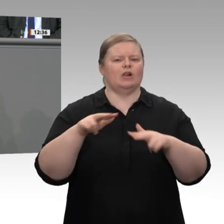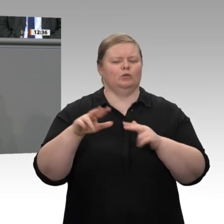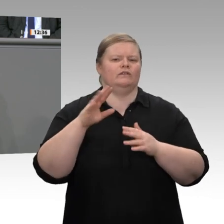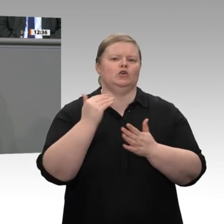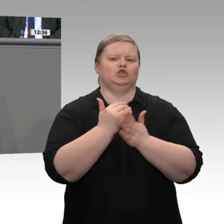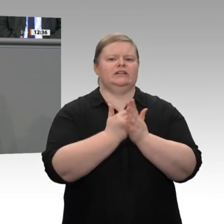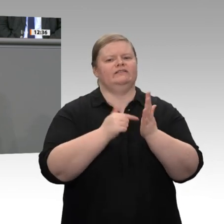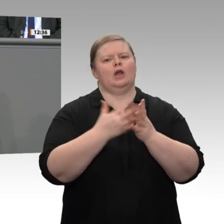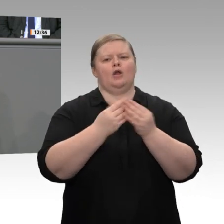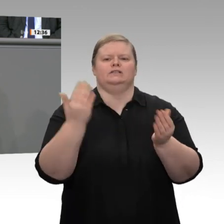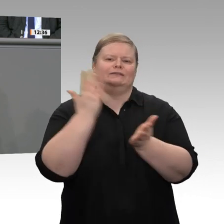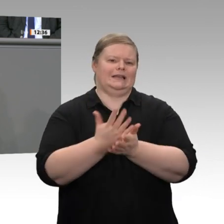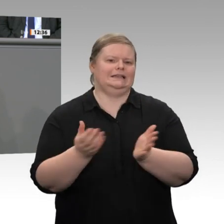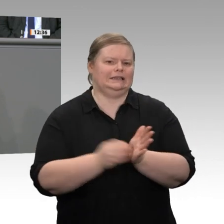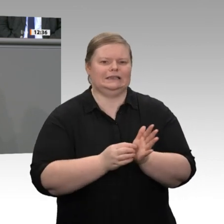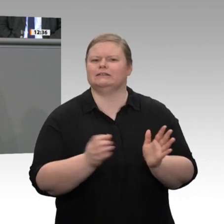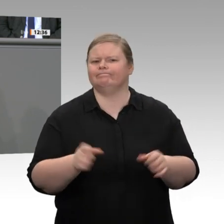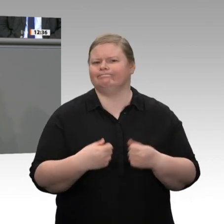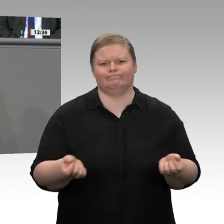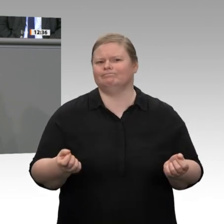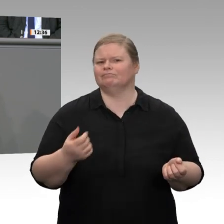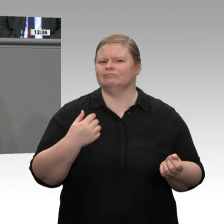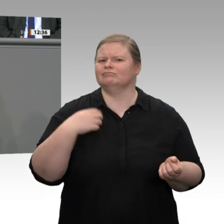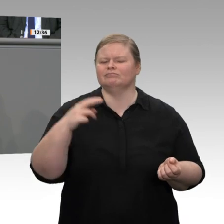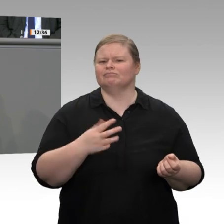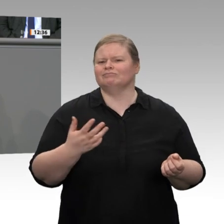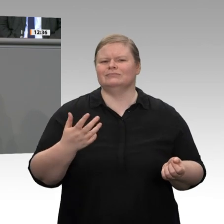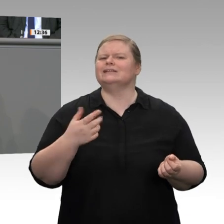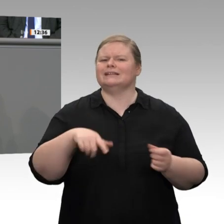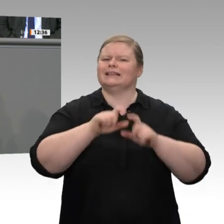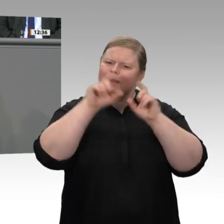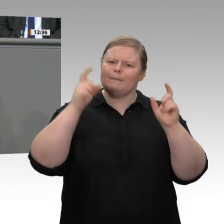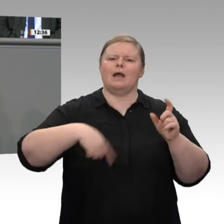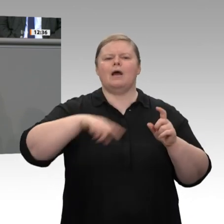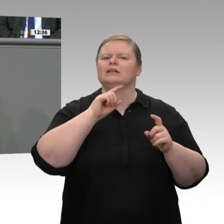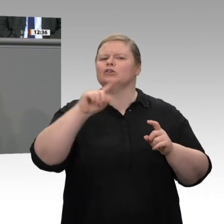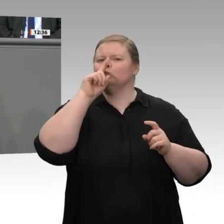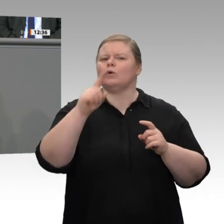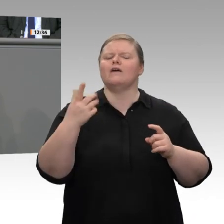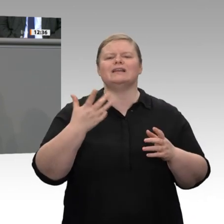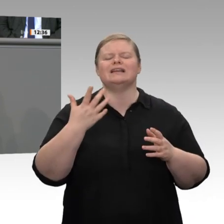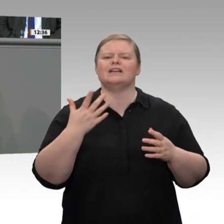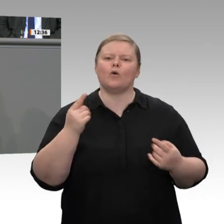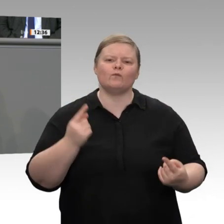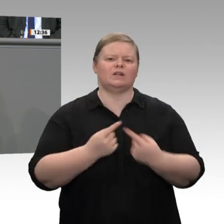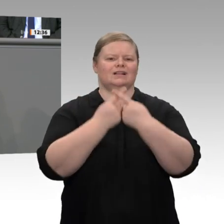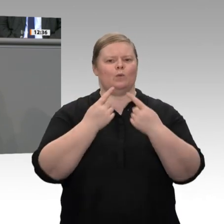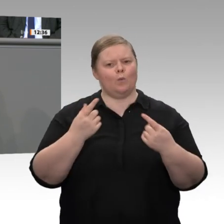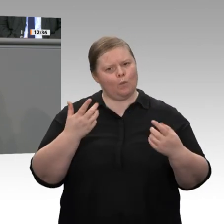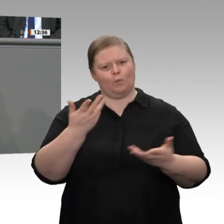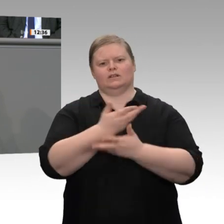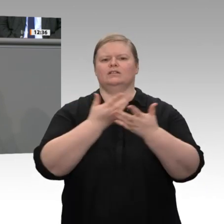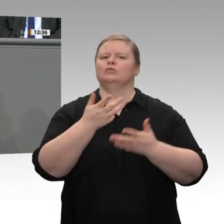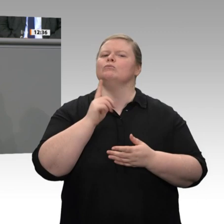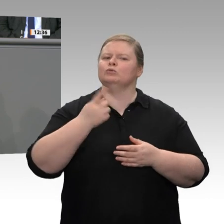miteinander besprechen sollten. Das zeigt auch, dass Sie sich längst auf den Weg gemacht haben. Aber wir könnten heute hier ein eindeutiges, ein klares Zeichen